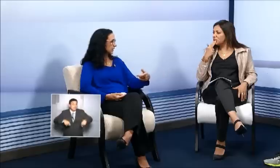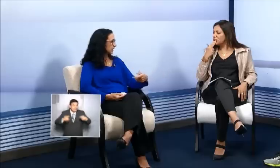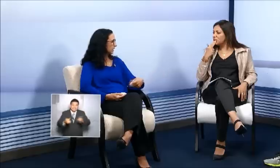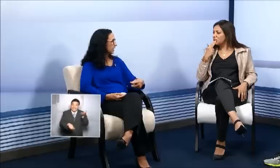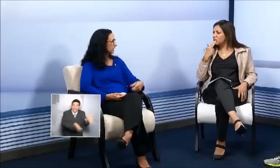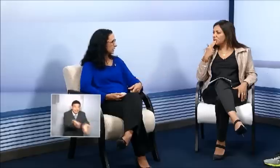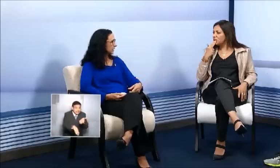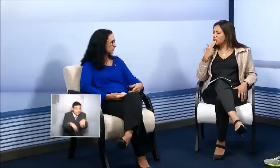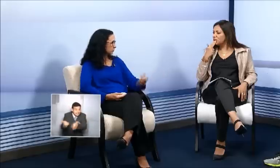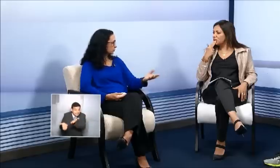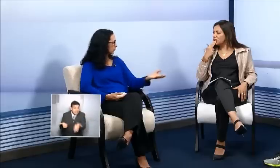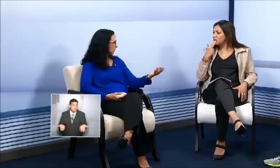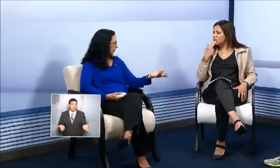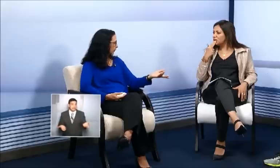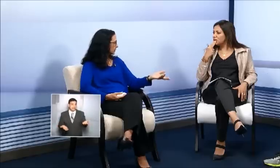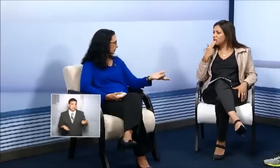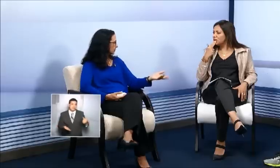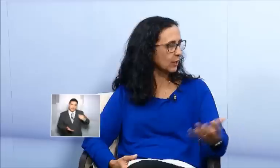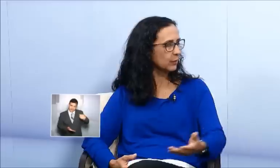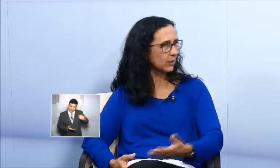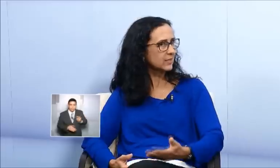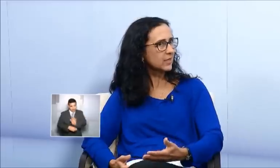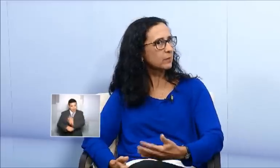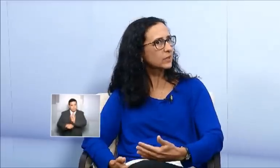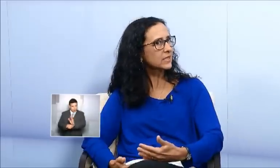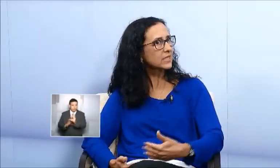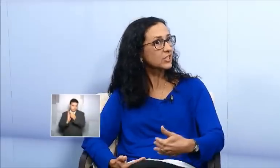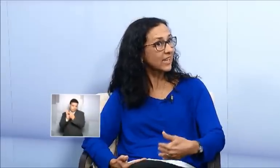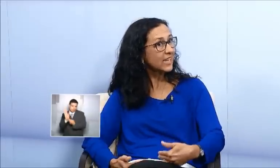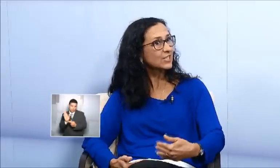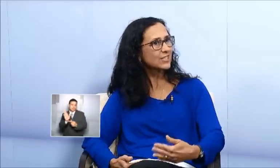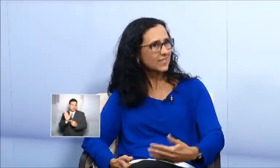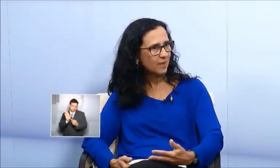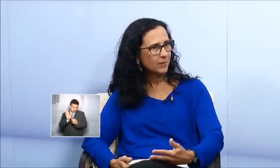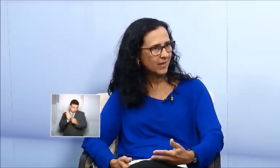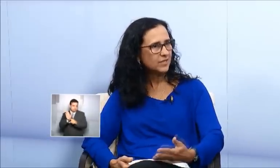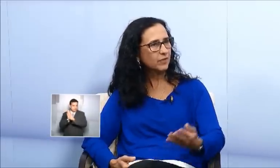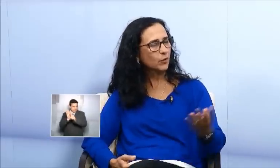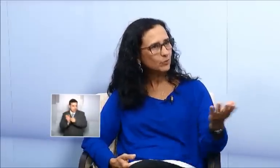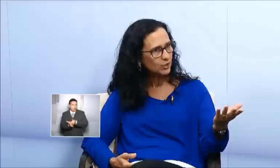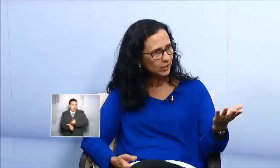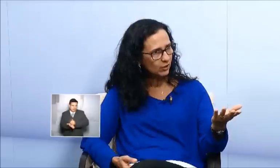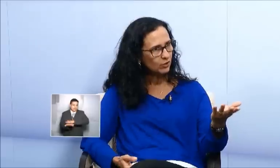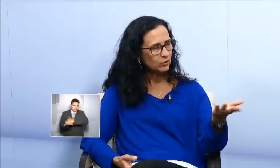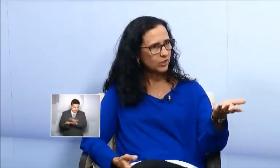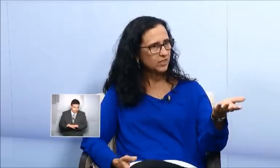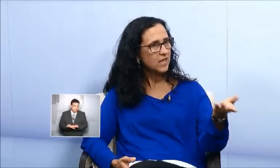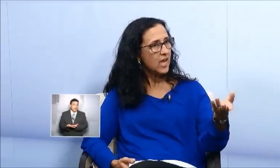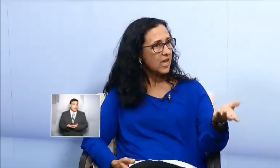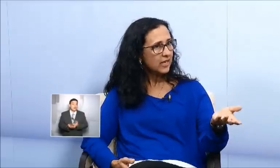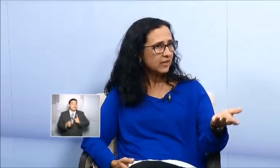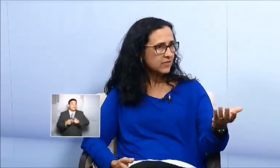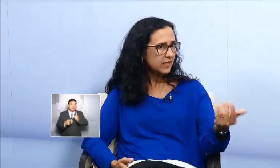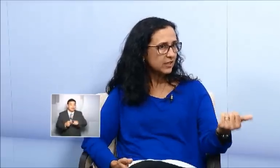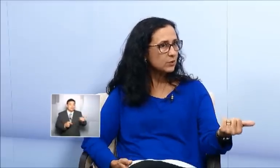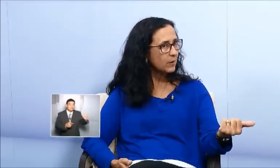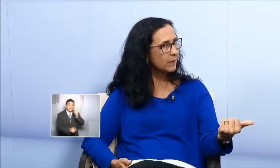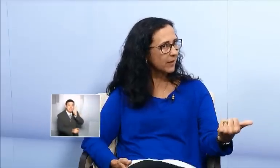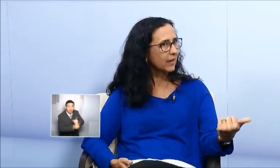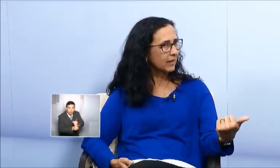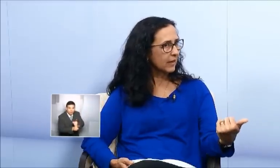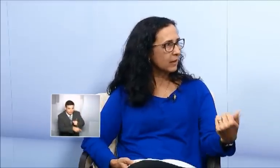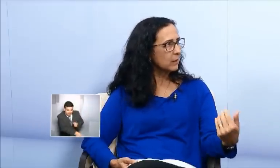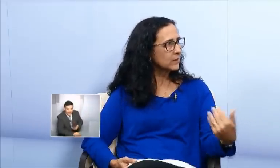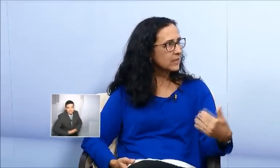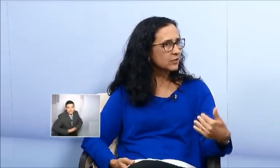importância eu super apoio esse projeto, por causa dessa importância de desde sempre, né? Você falou que o diagnóstico, Cris, deve ser desde